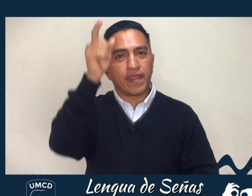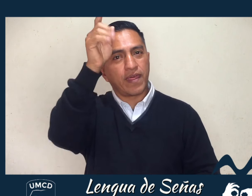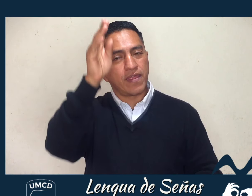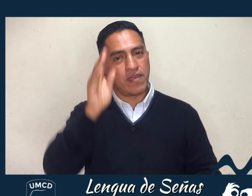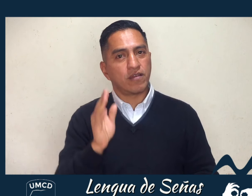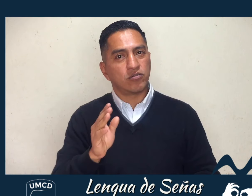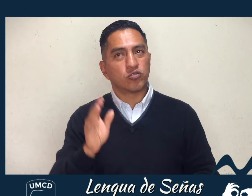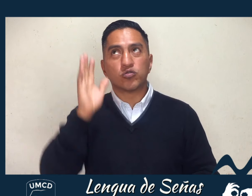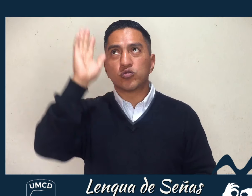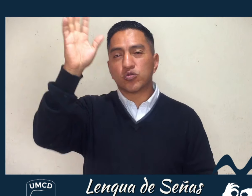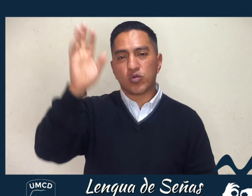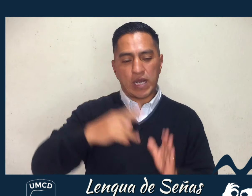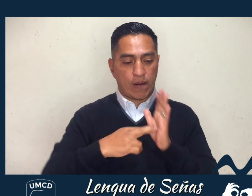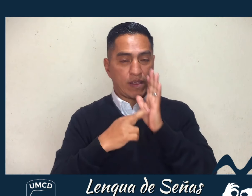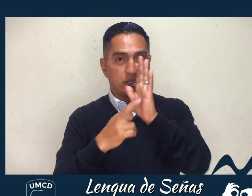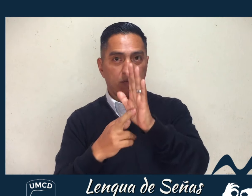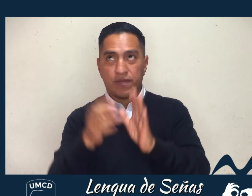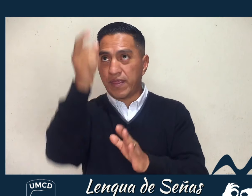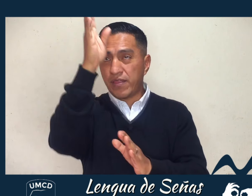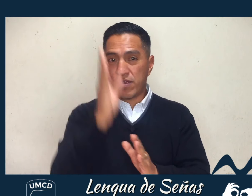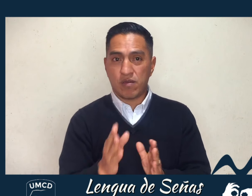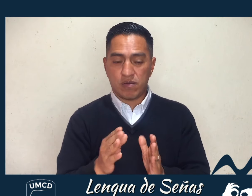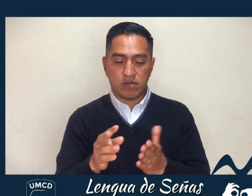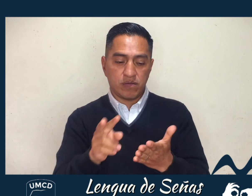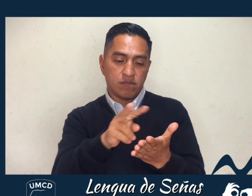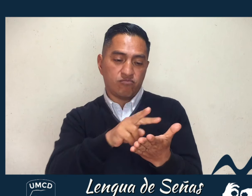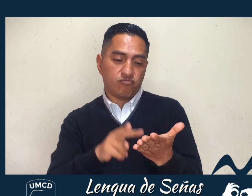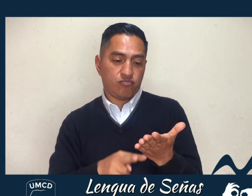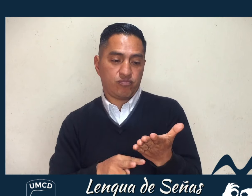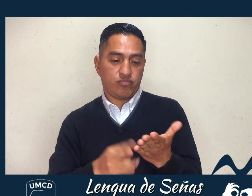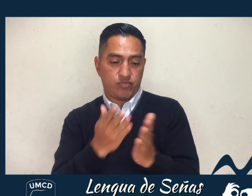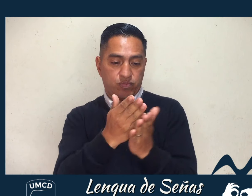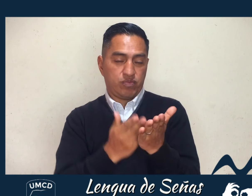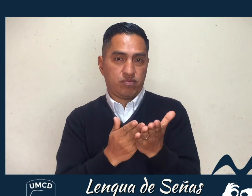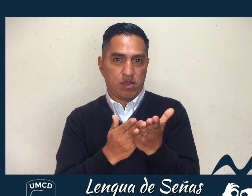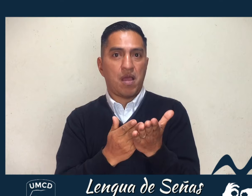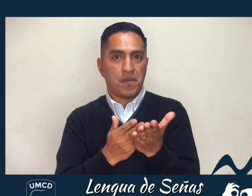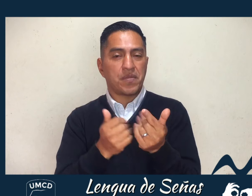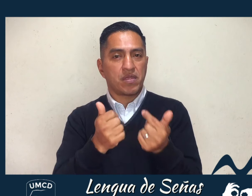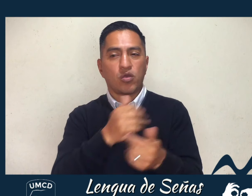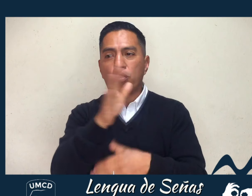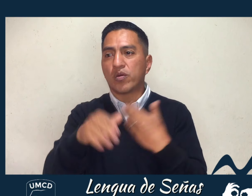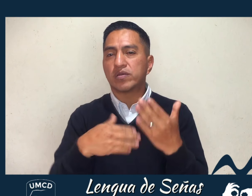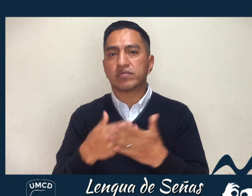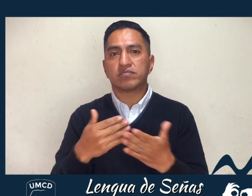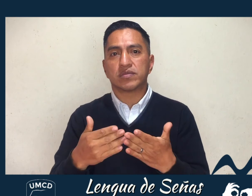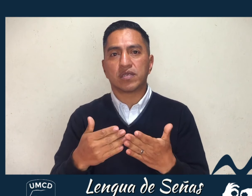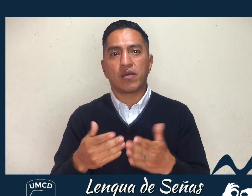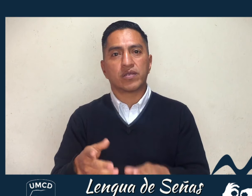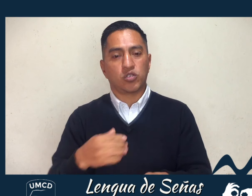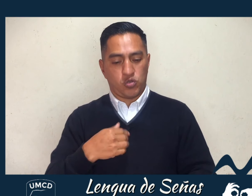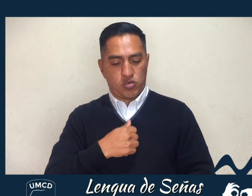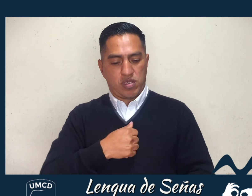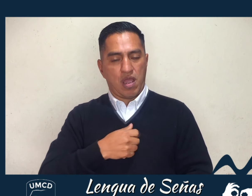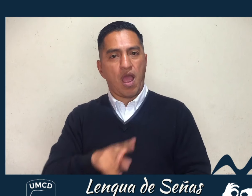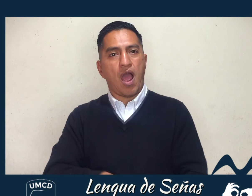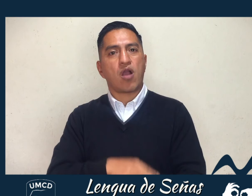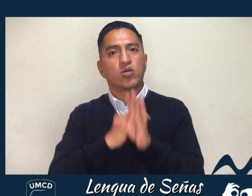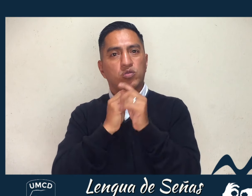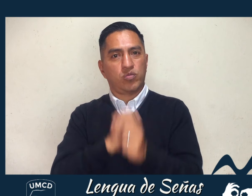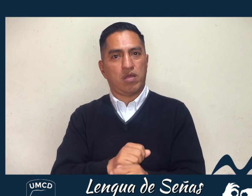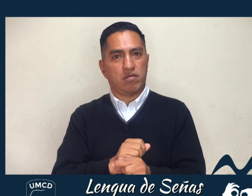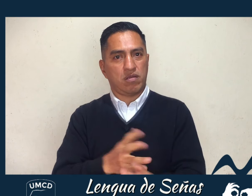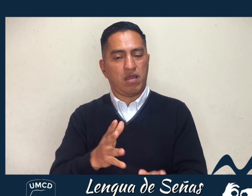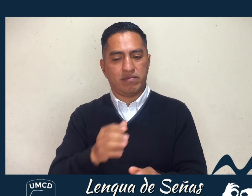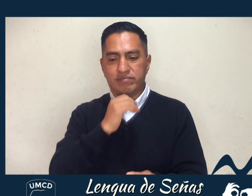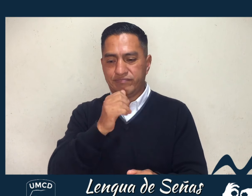Dios, con la revelación de Dios que tenemos que cambiar todo aquello que ya está en nosotros, lo cual